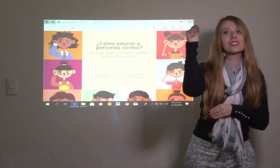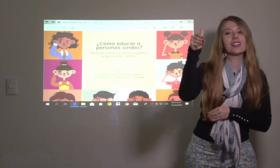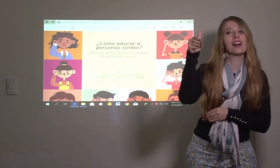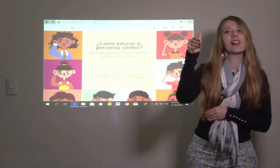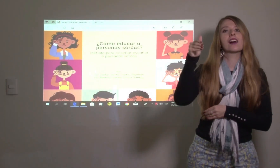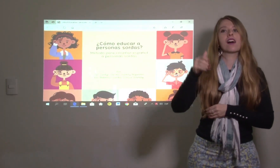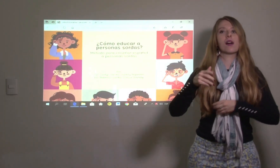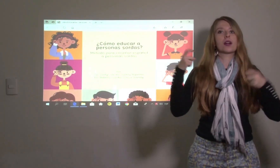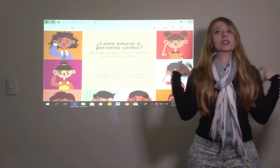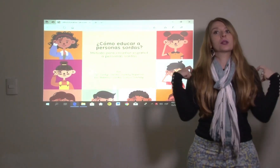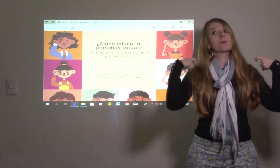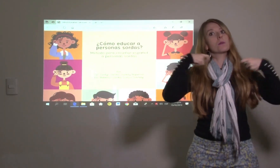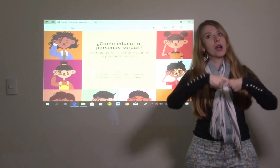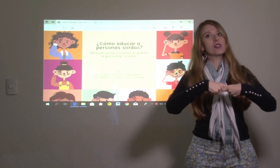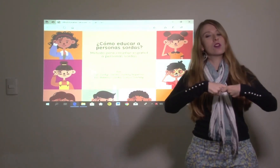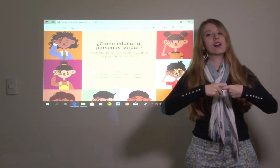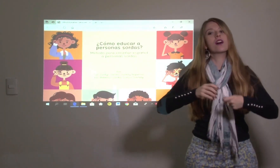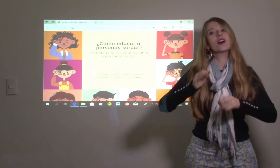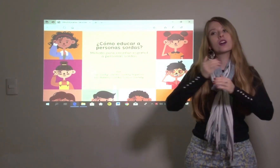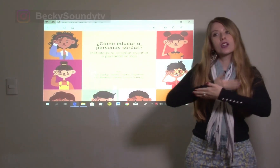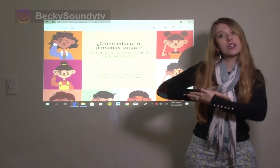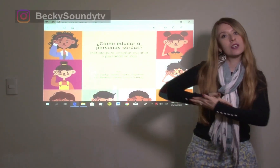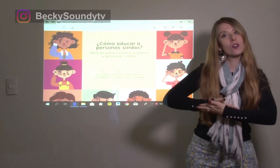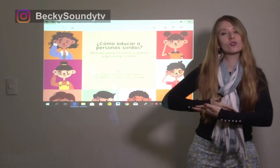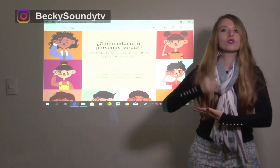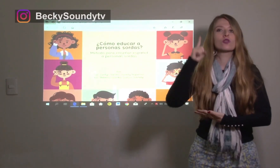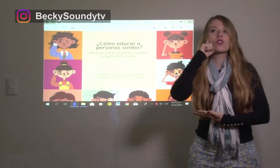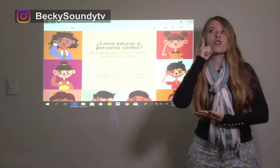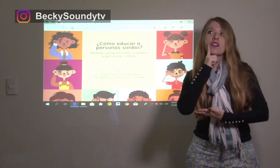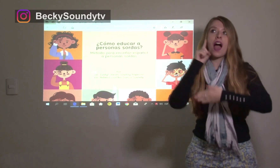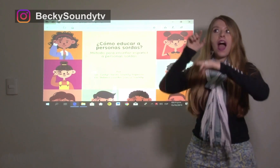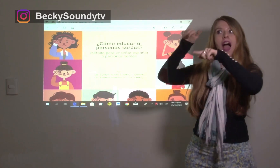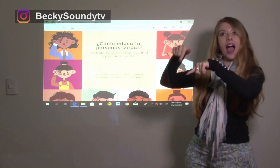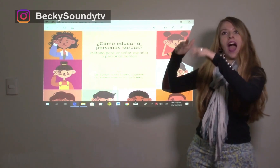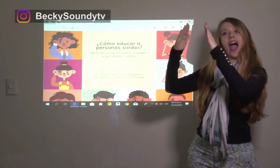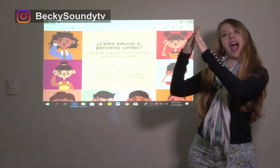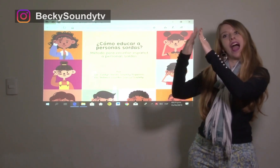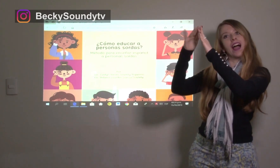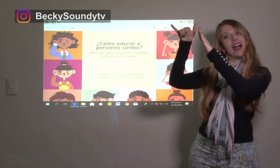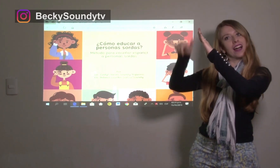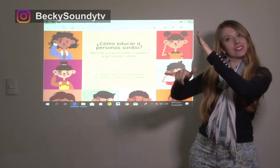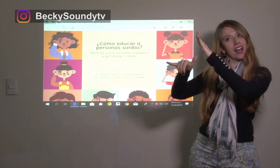Es un método para enseñar a escribir español a personas sordas.